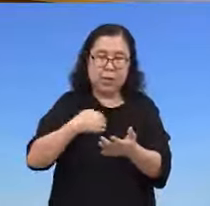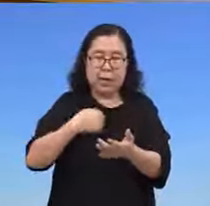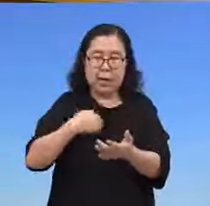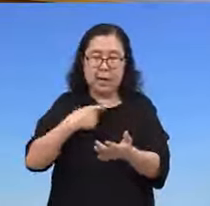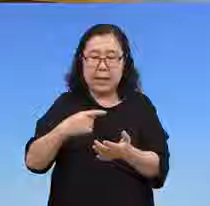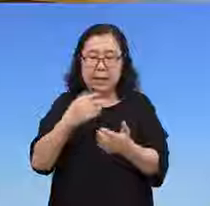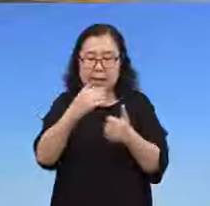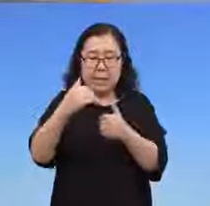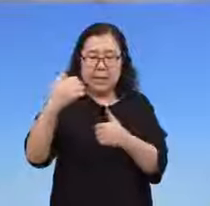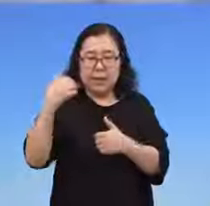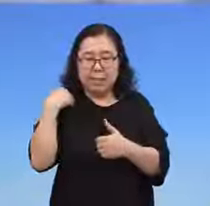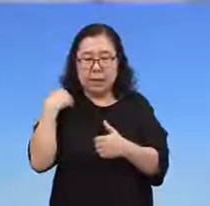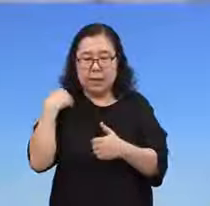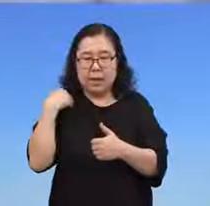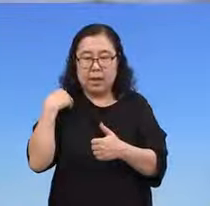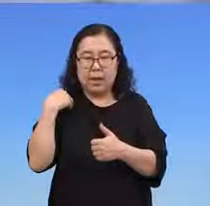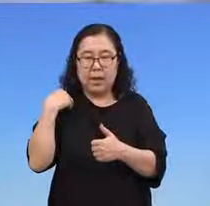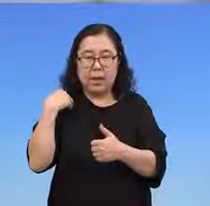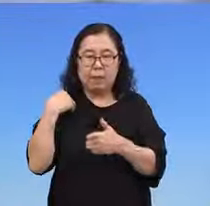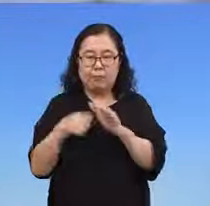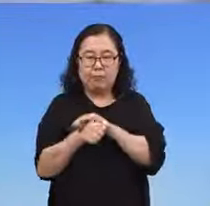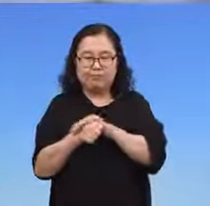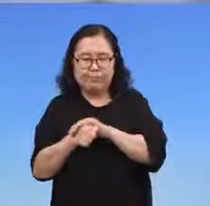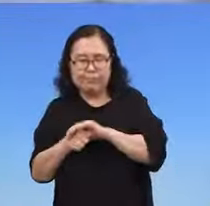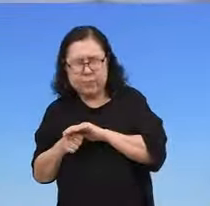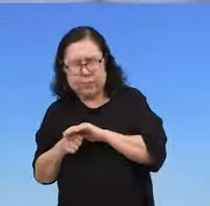위축되지 않게 해달라고. 이 대목에서 참